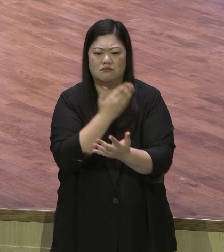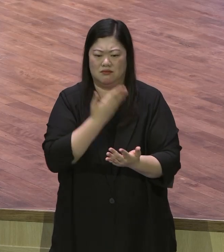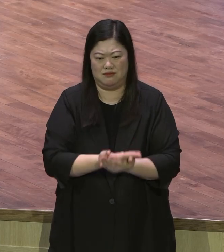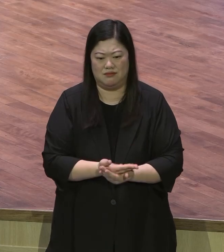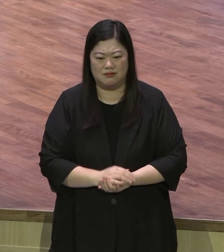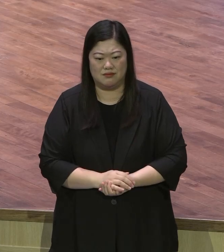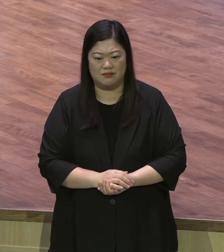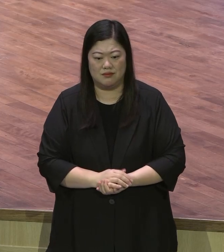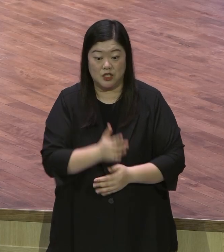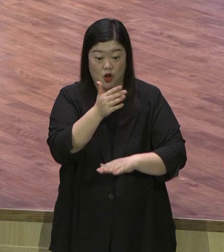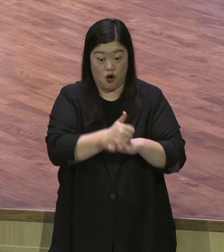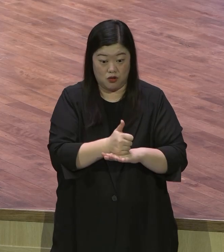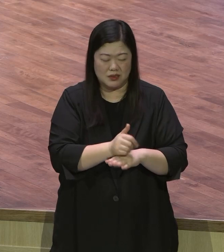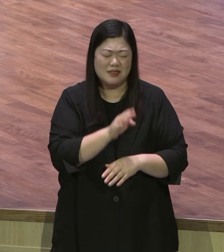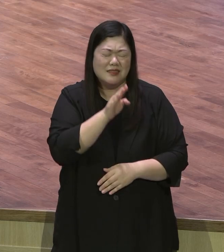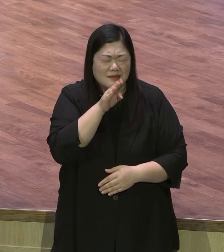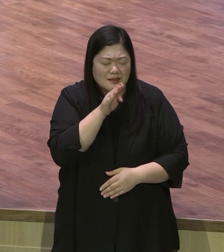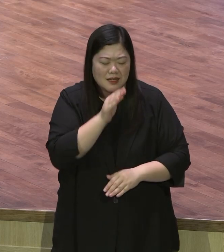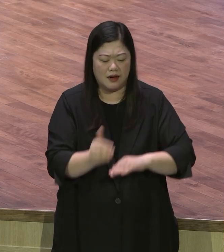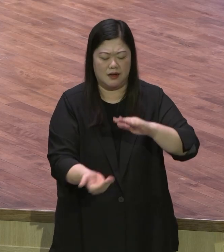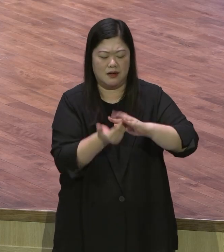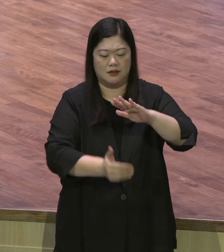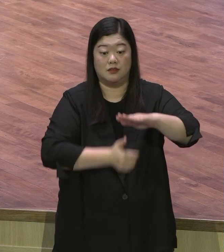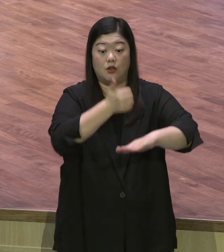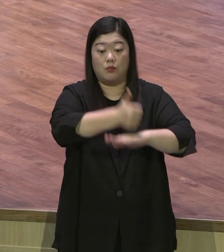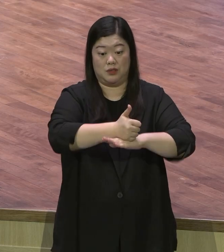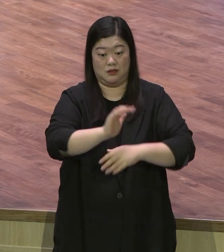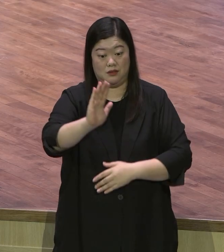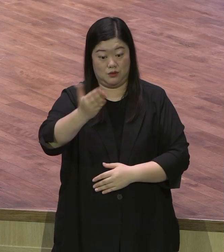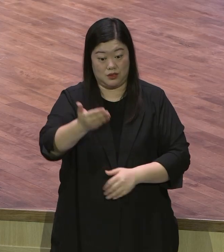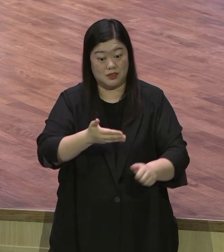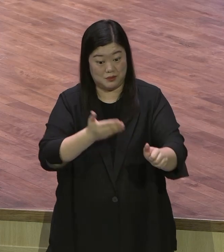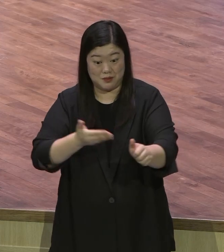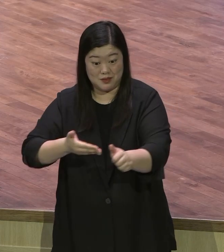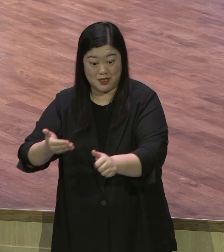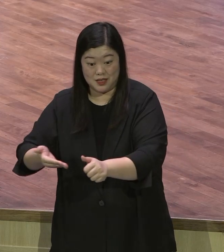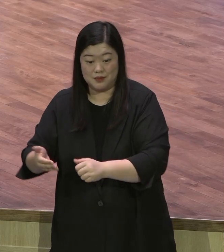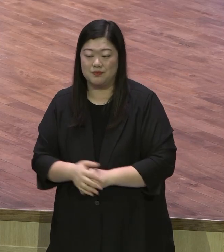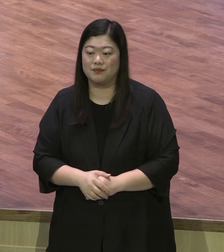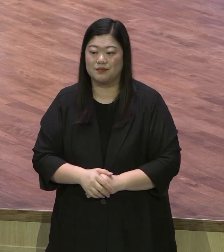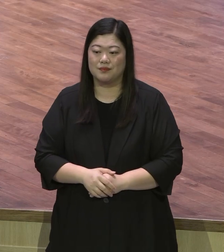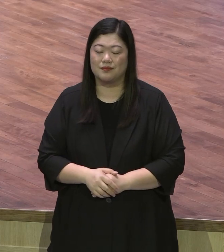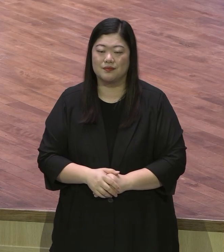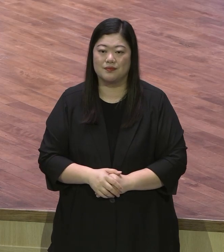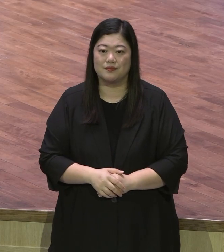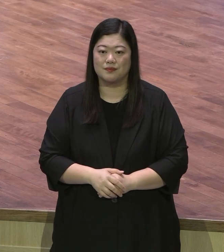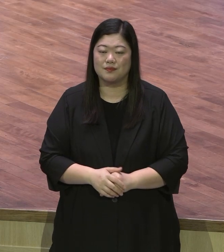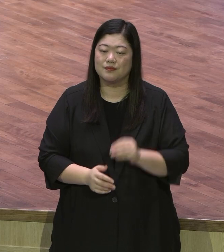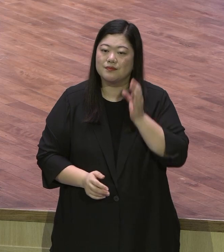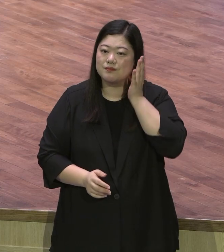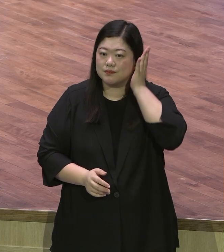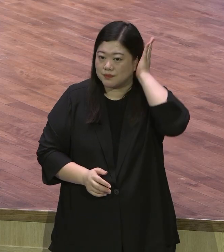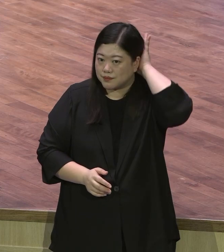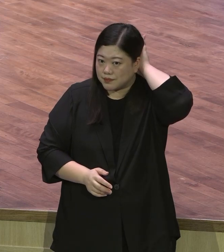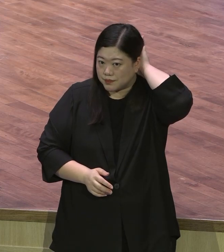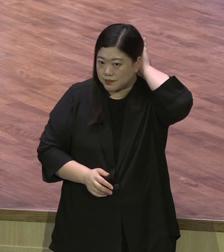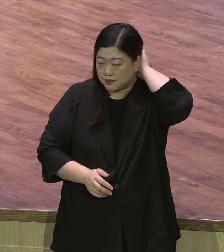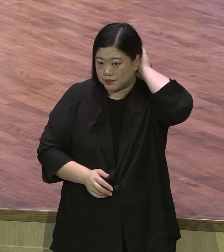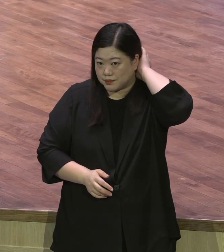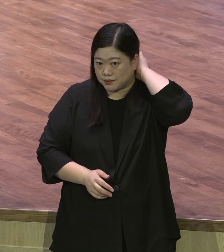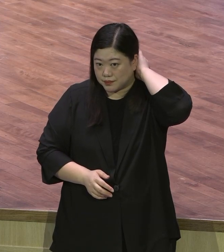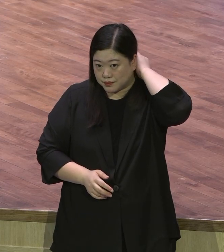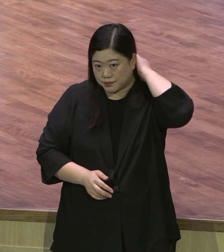삼스미스에 설 수 있도록 이런 언약 교육의 심혈을 기울여 주시기를 바랍니다.